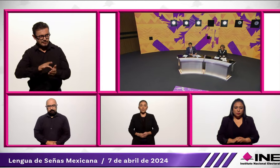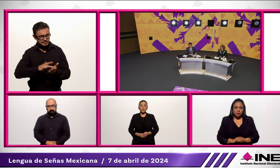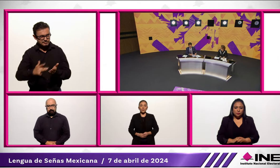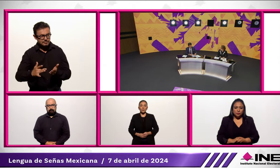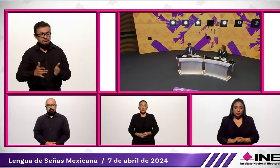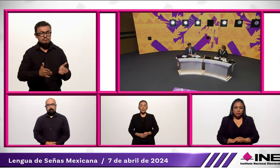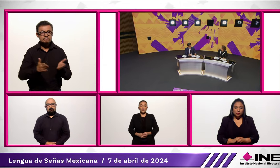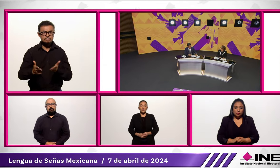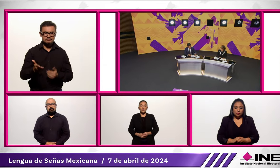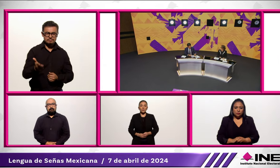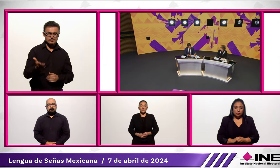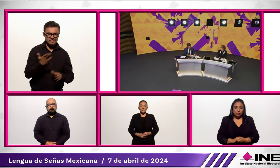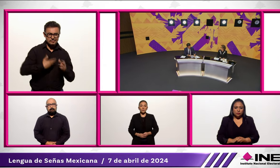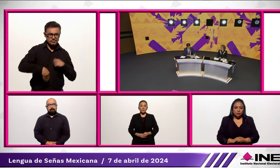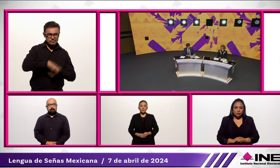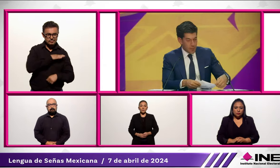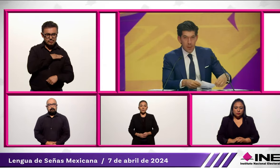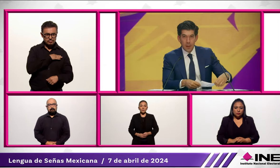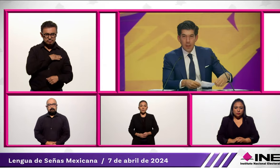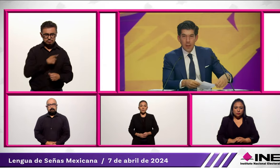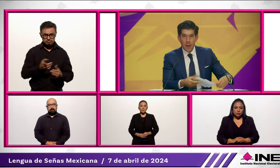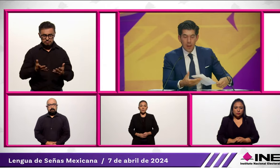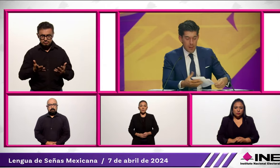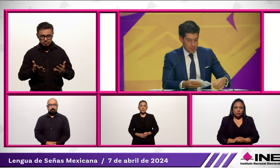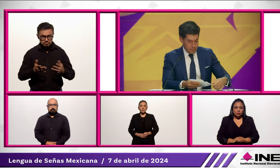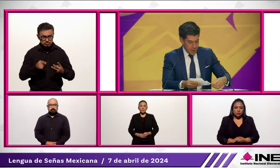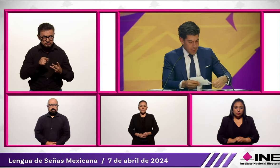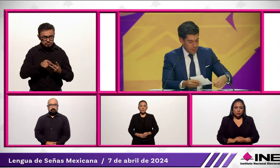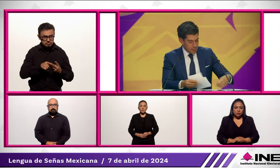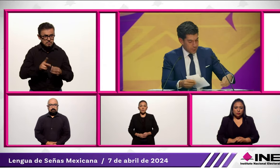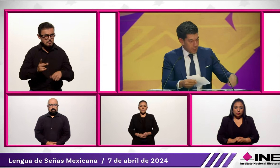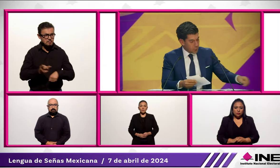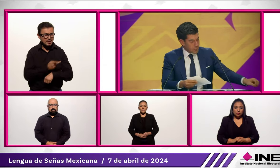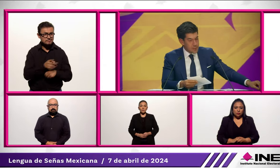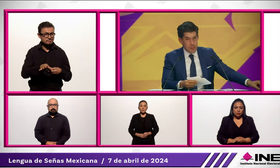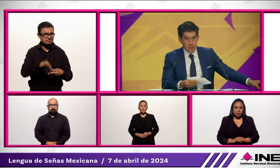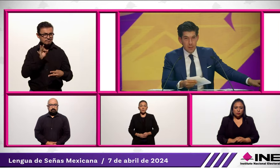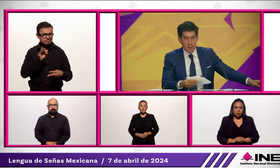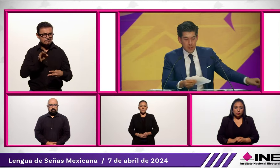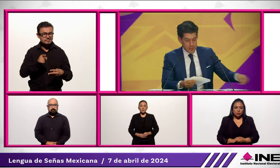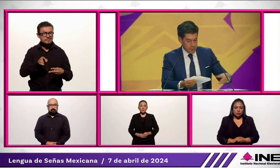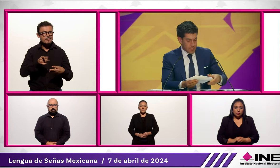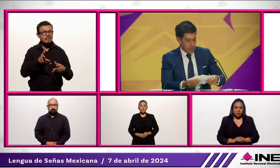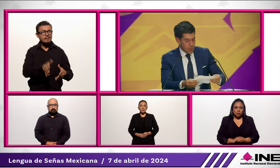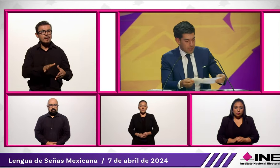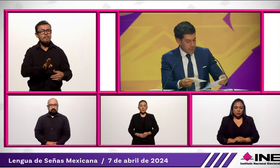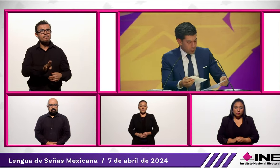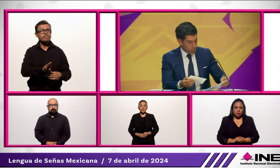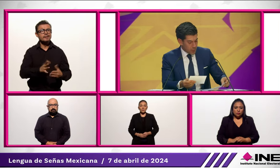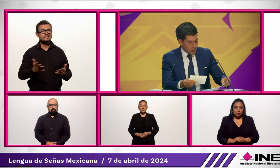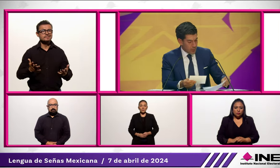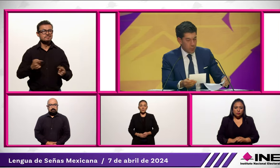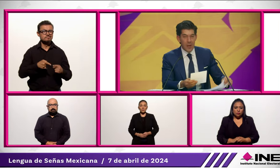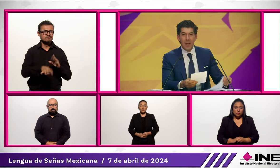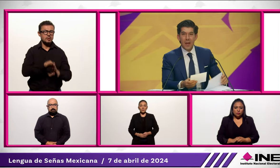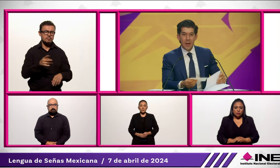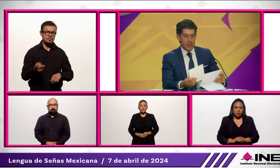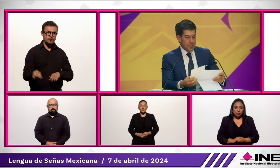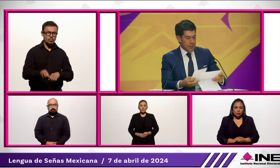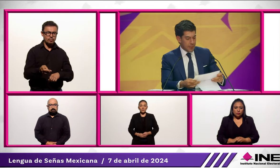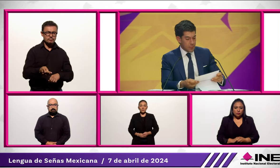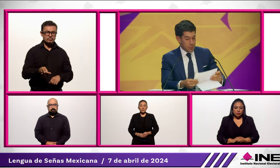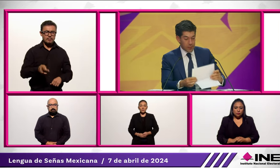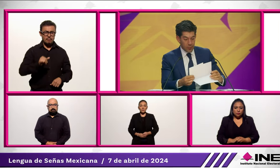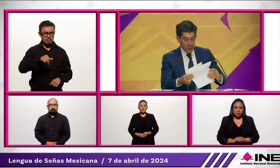por descarte, candidato Maynes, le toca la B. Preguntas que recibió el Instituto Nacional Electoral